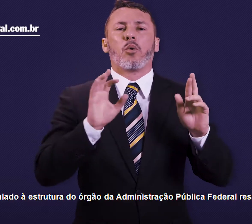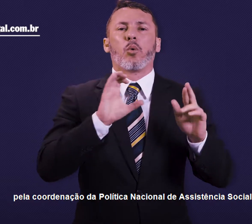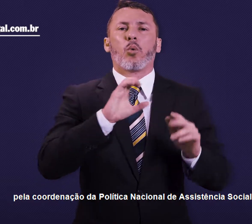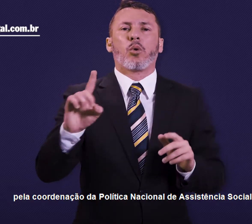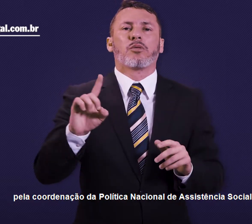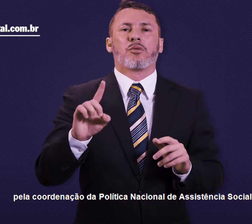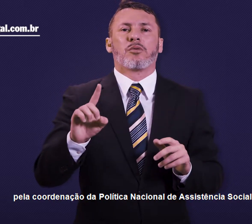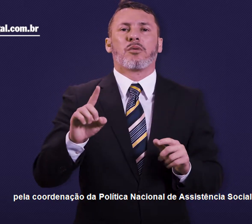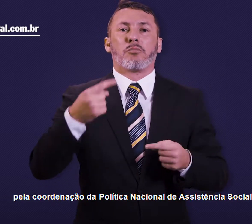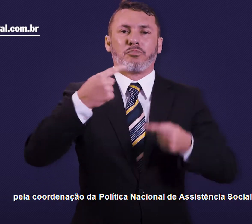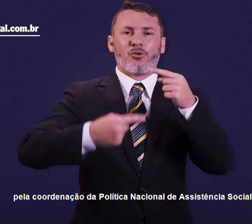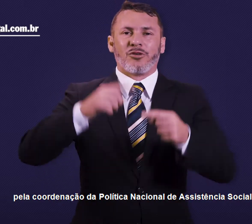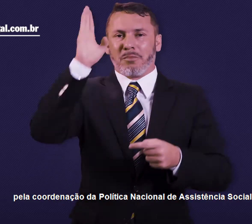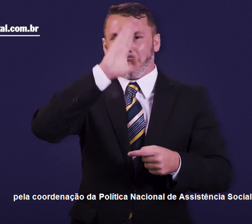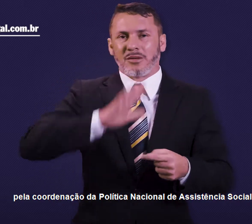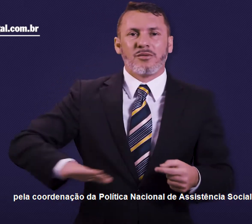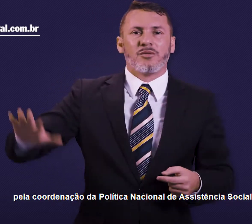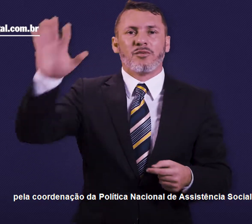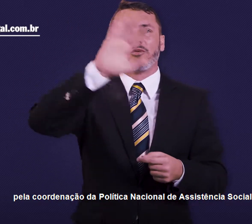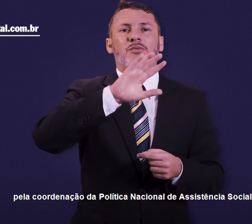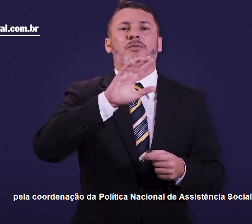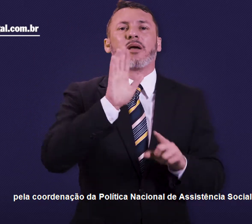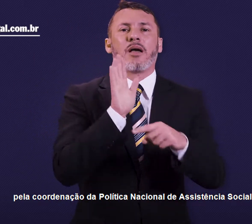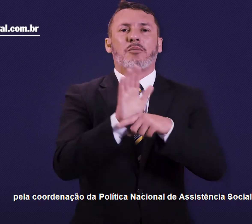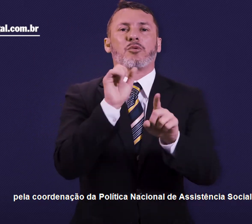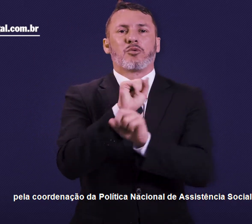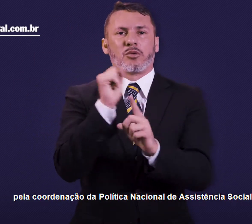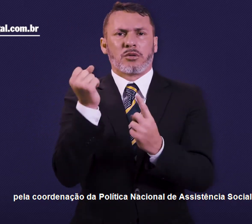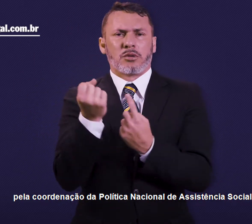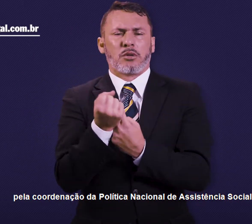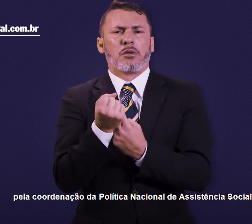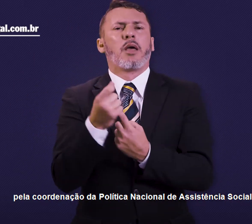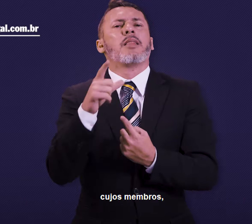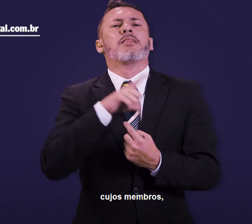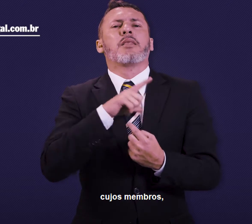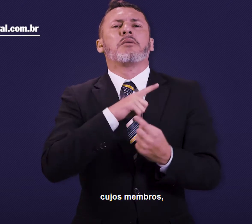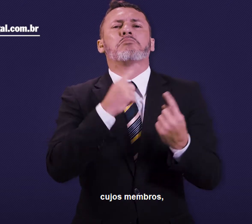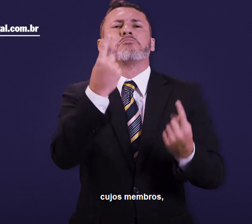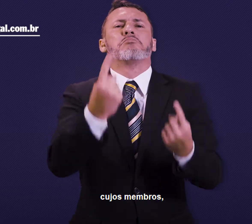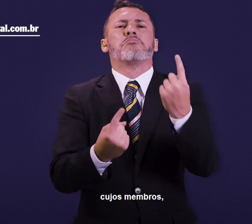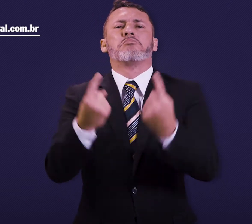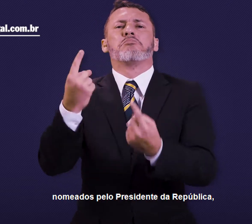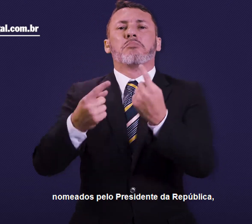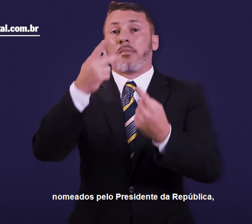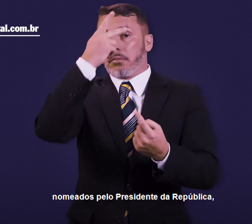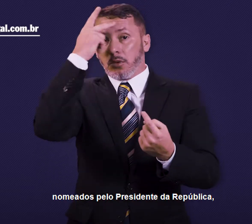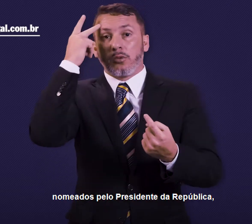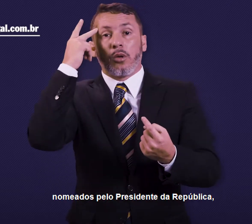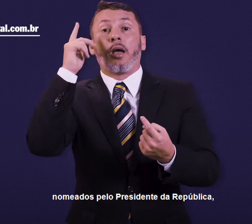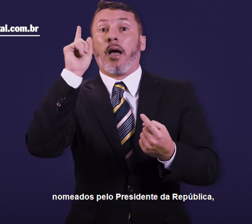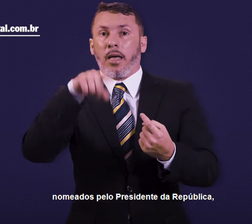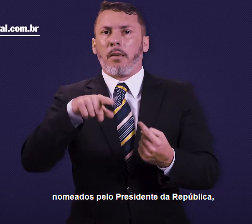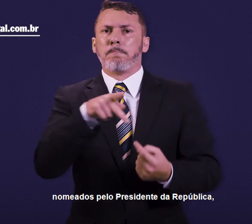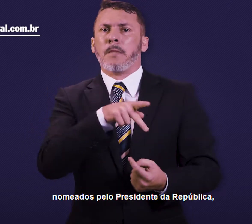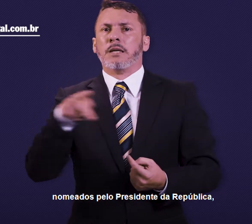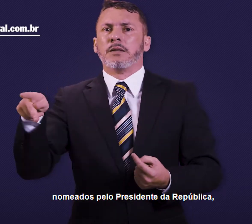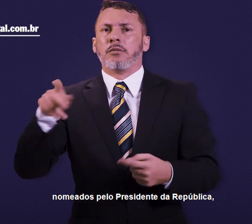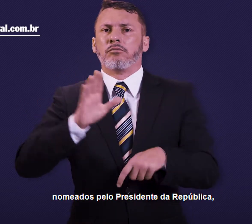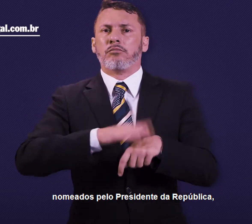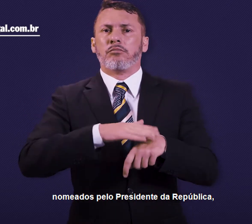pela coordenação da Política Nacional de Assistência Social, cujos membros, nomeados pelo Presidente da República,